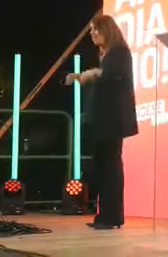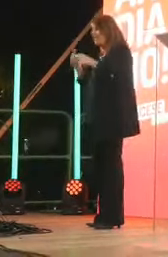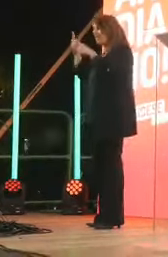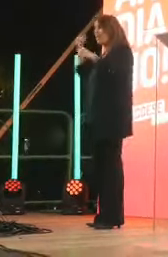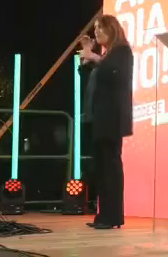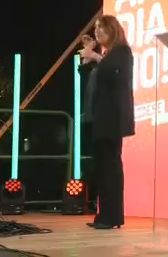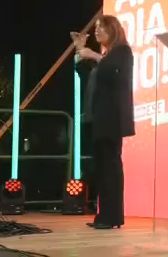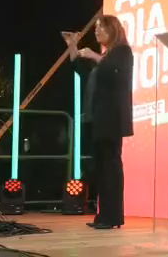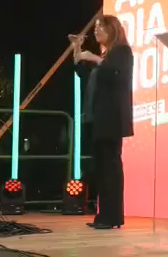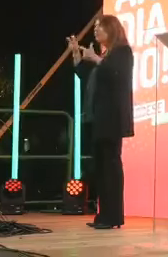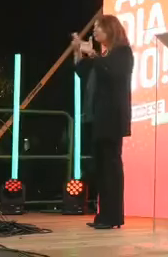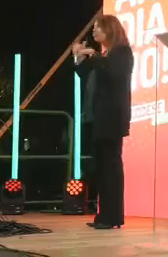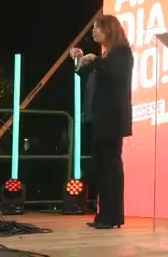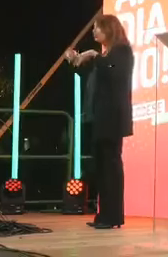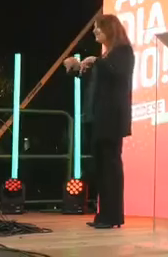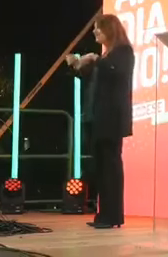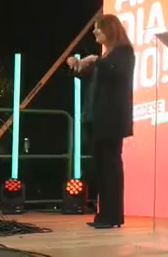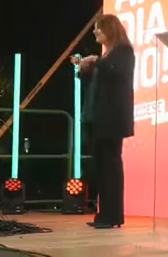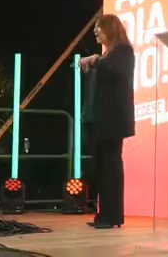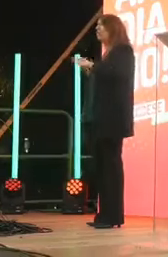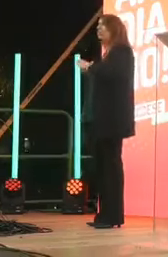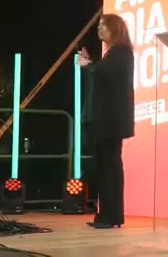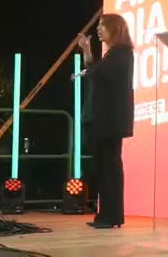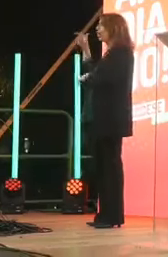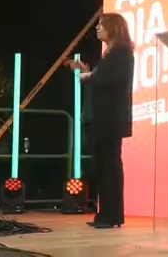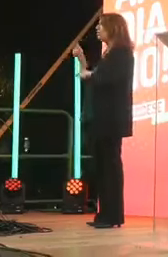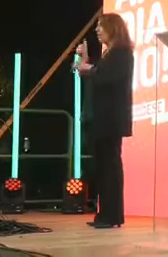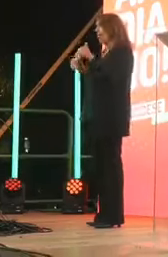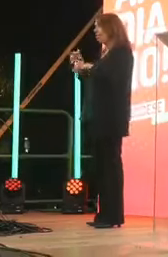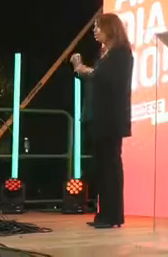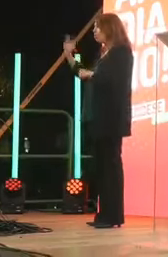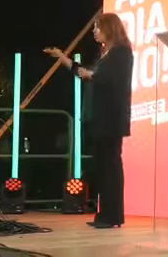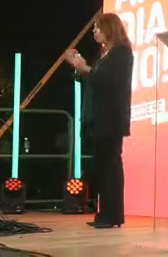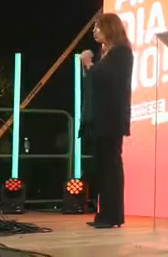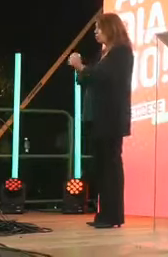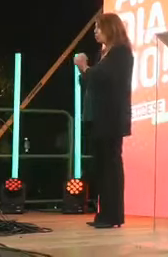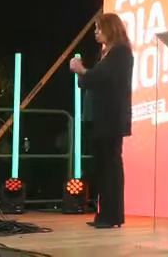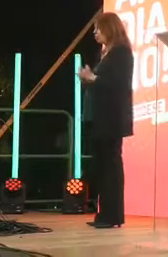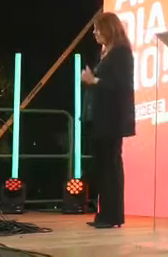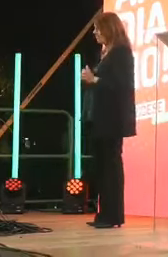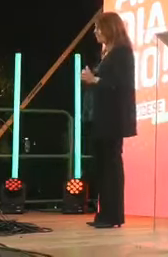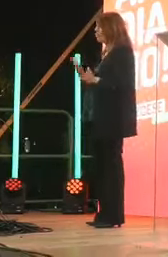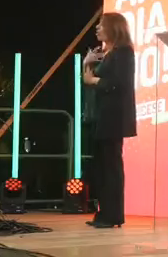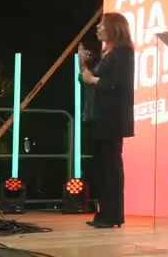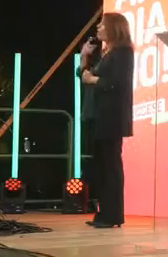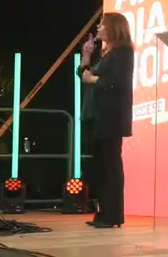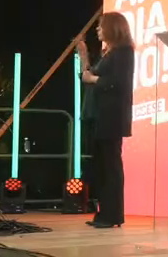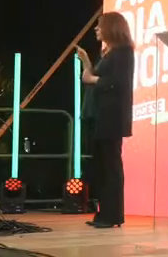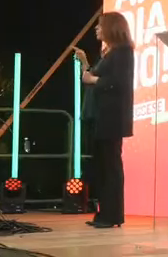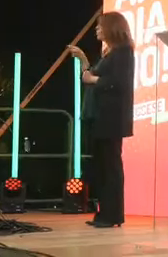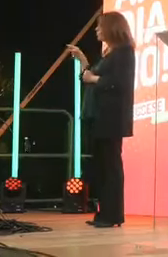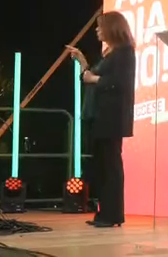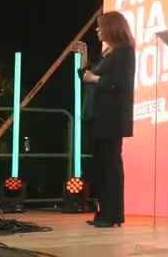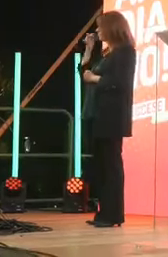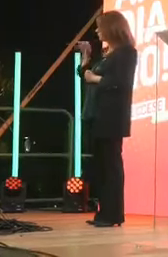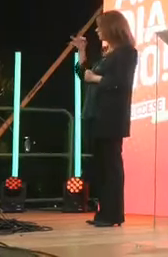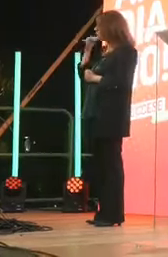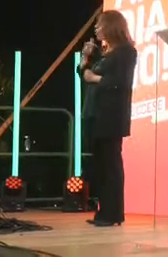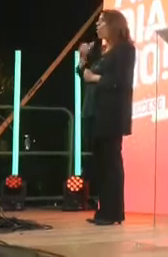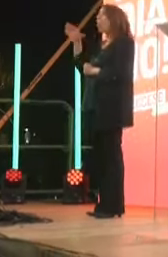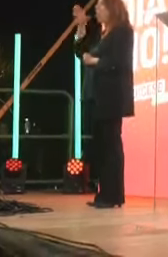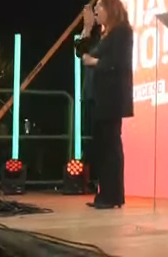di questa città che si giocherà nelle elezioni di giugno. Voglio dirti che ti ho ascoltato con grande